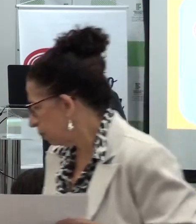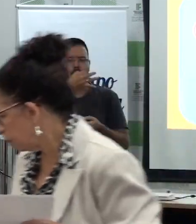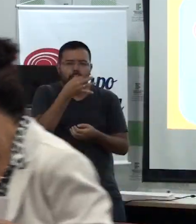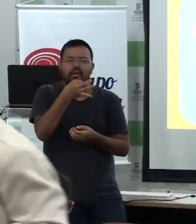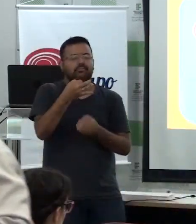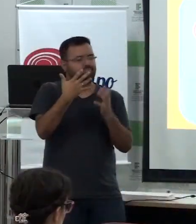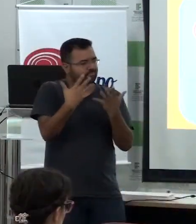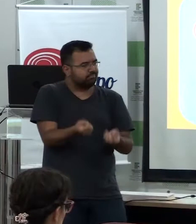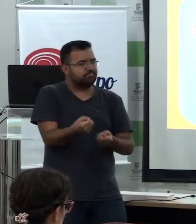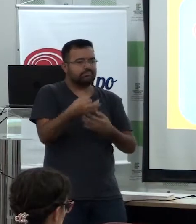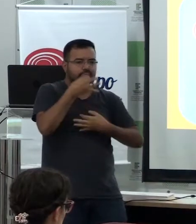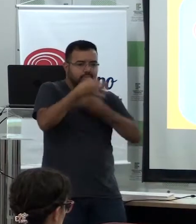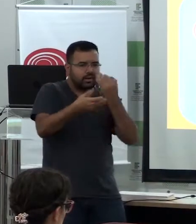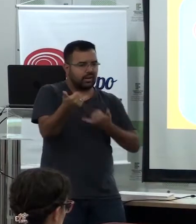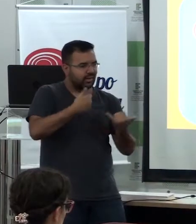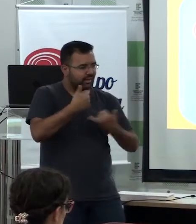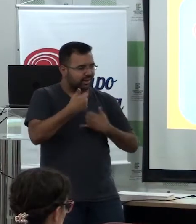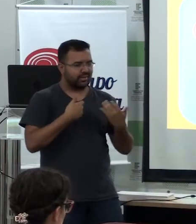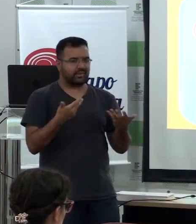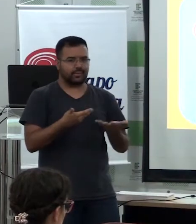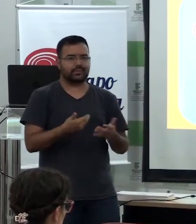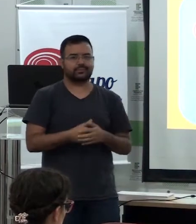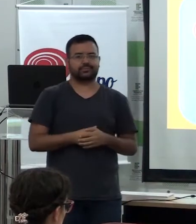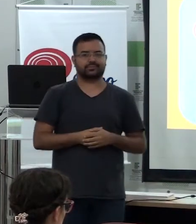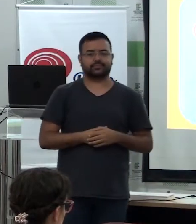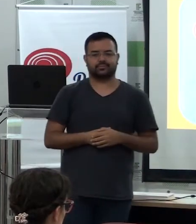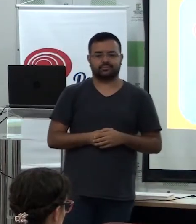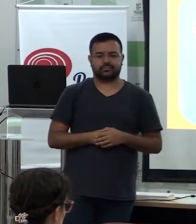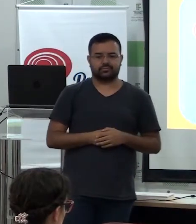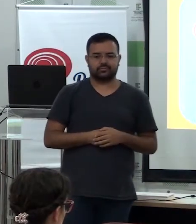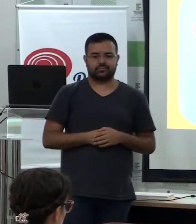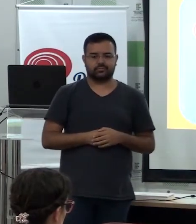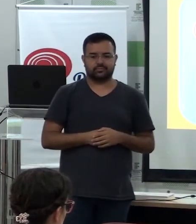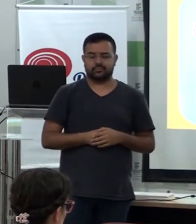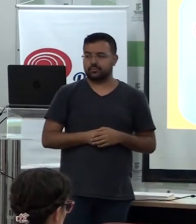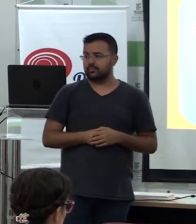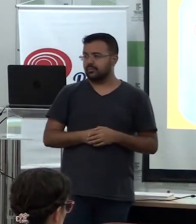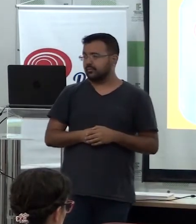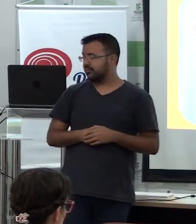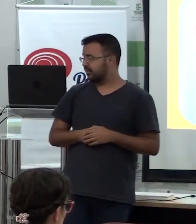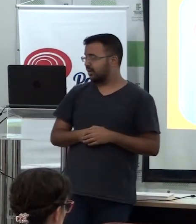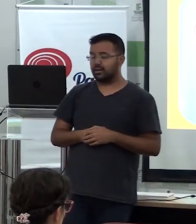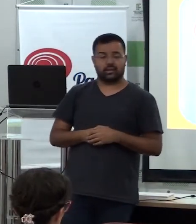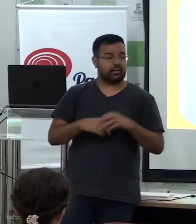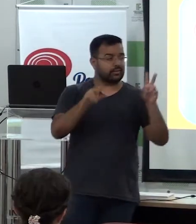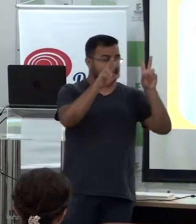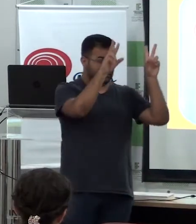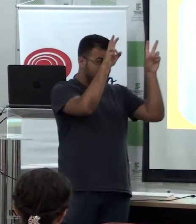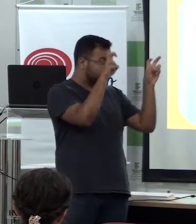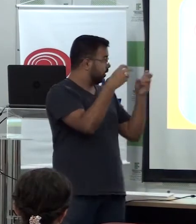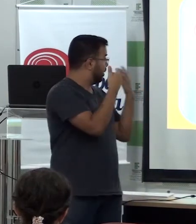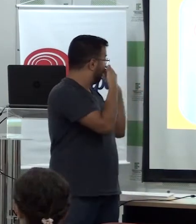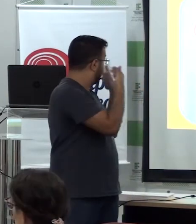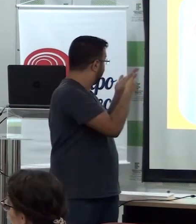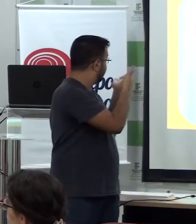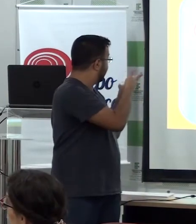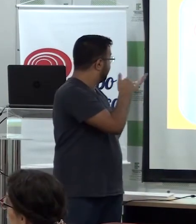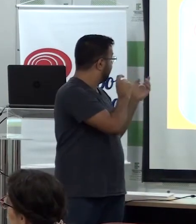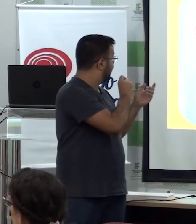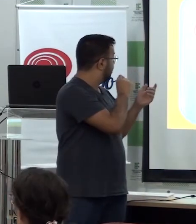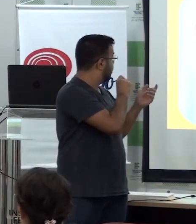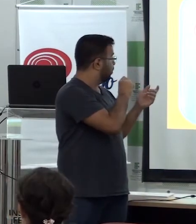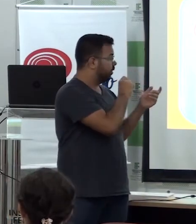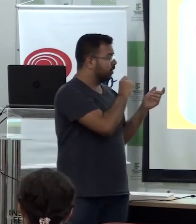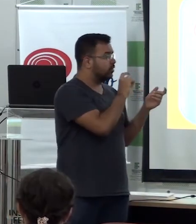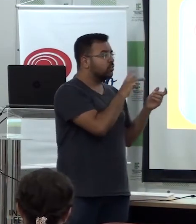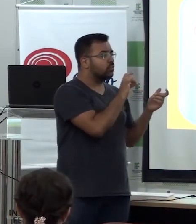aí nesse evento para a promoção da ciência aqui no setor. Então, o título agora dessa breve apresentação é só